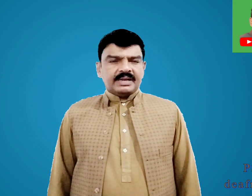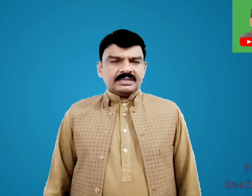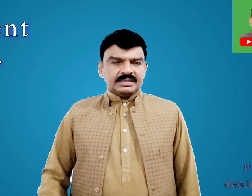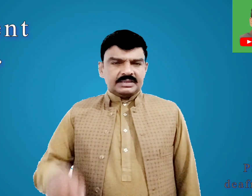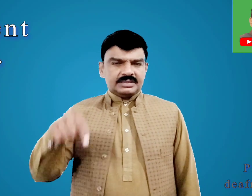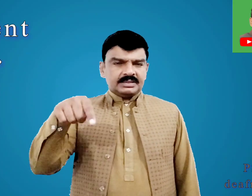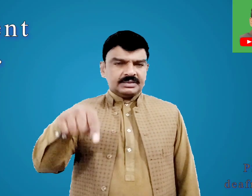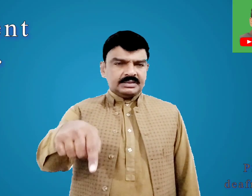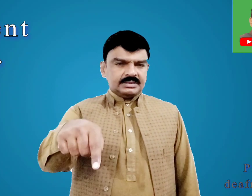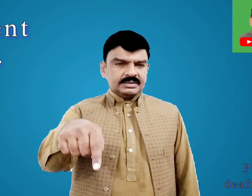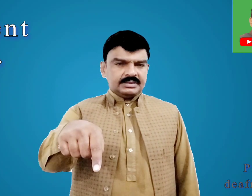प्रेजेंट